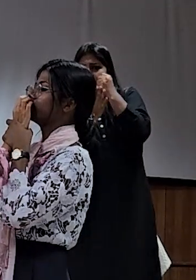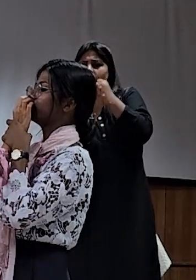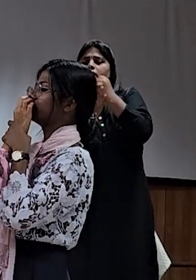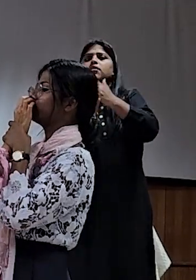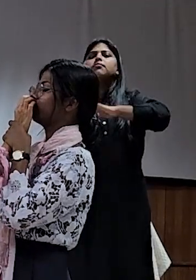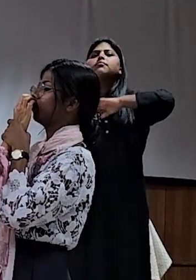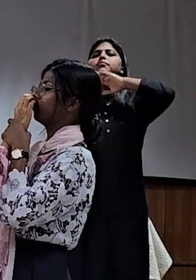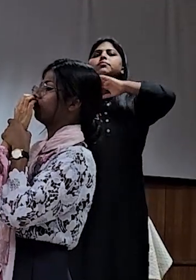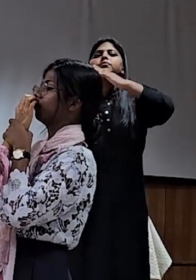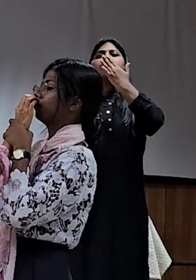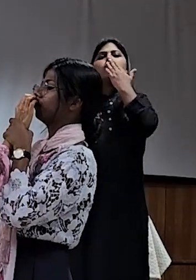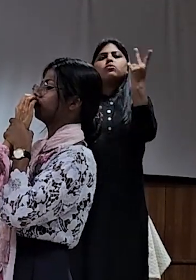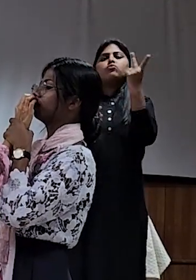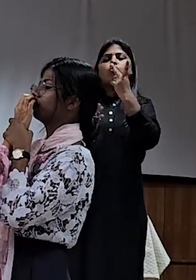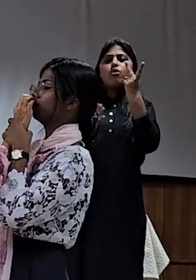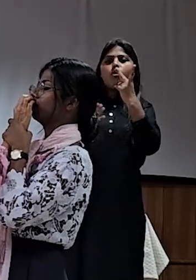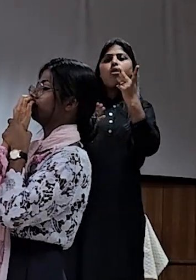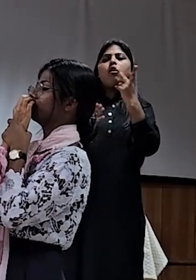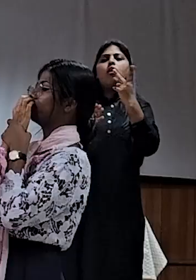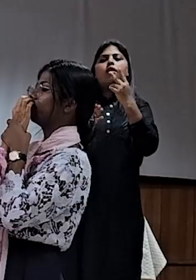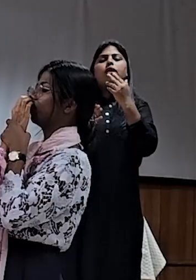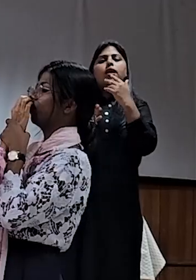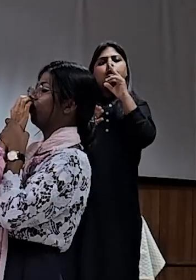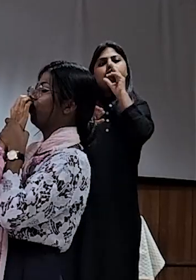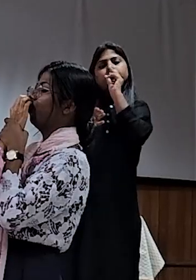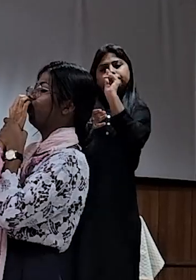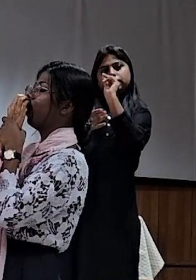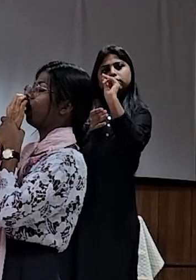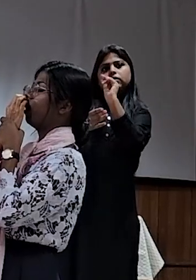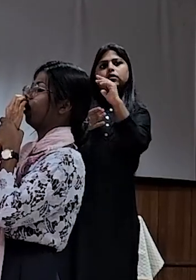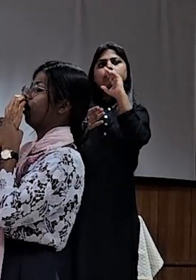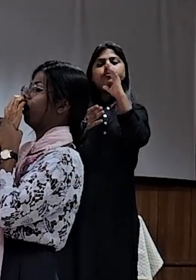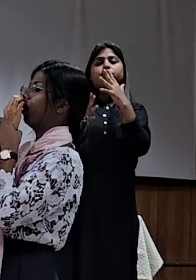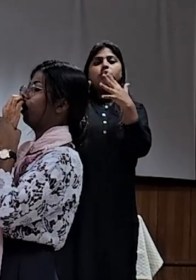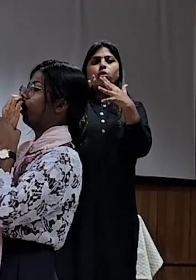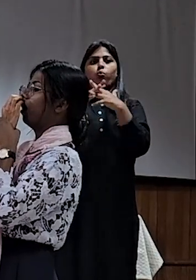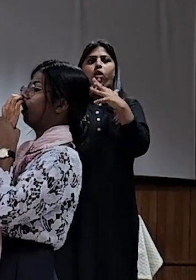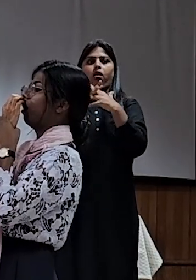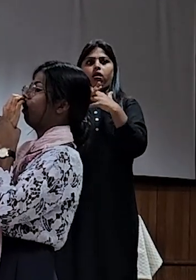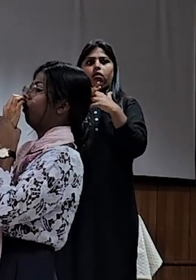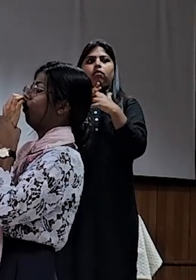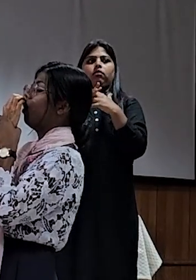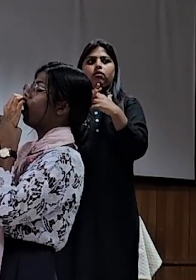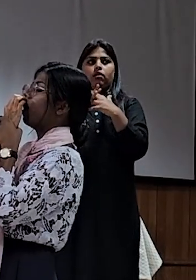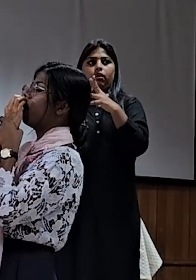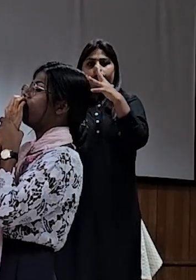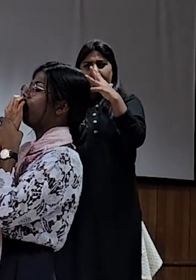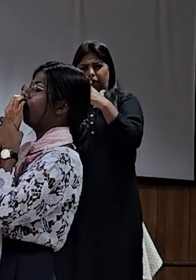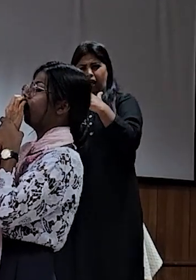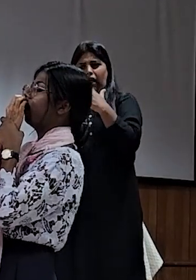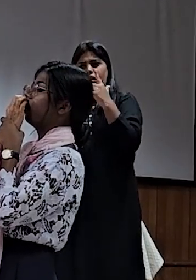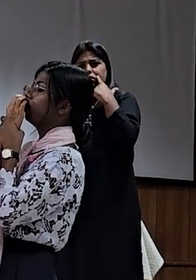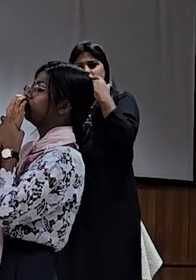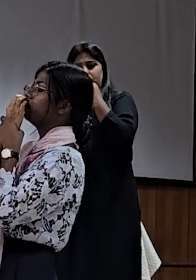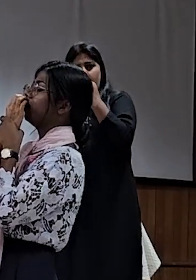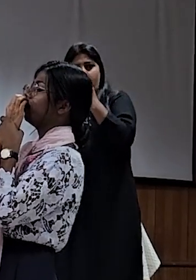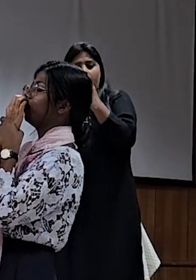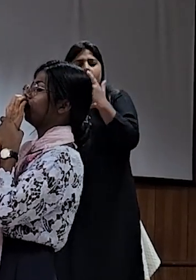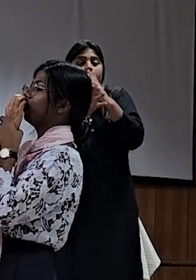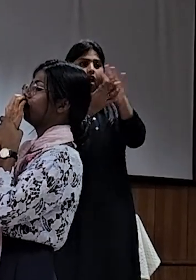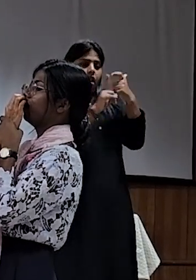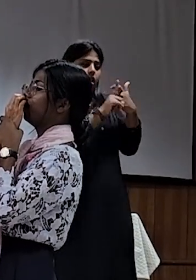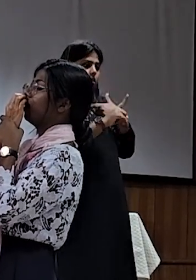से उसे कुछ बताने की कोशिश करती है। वाह, वाह, वाह, वाह,